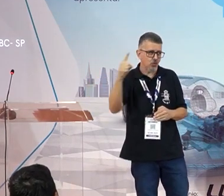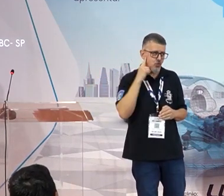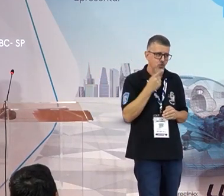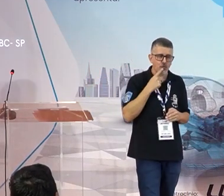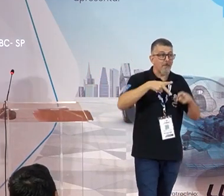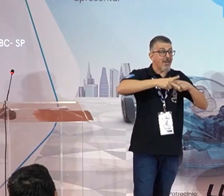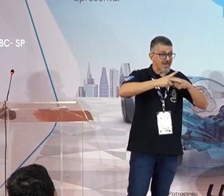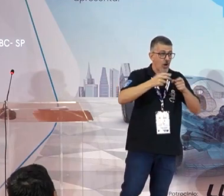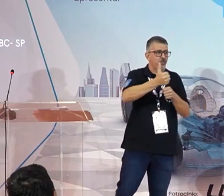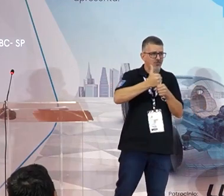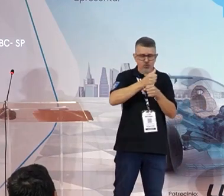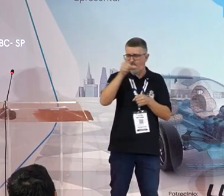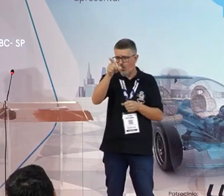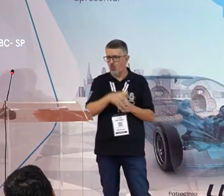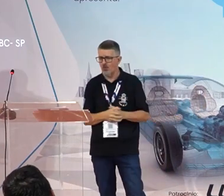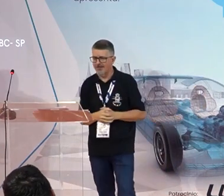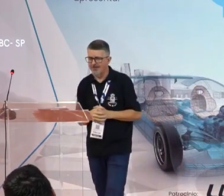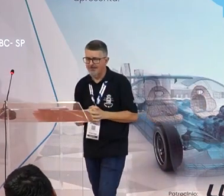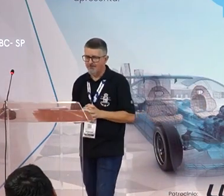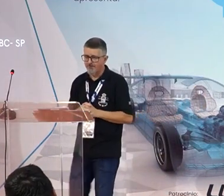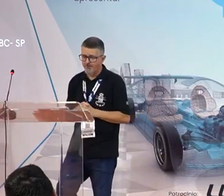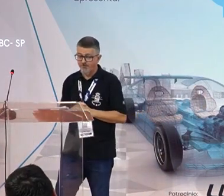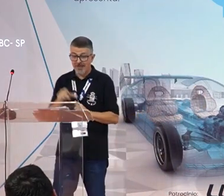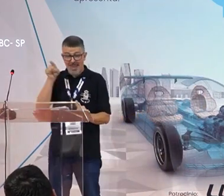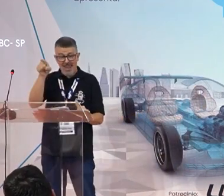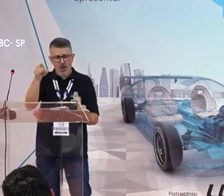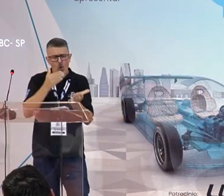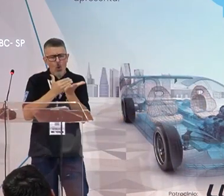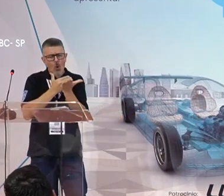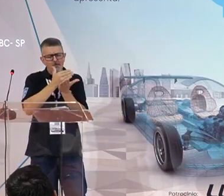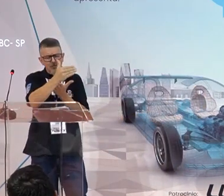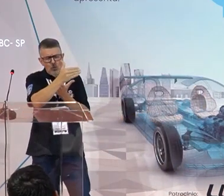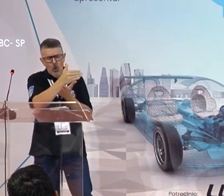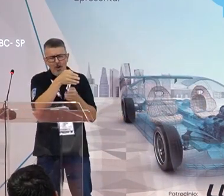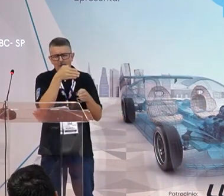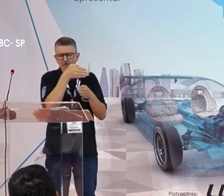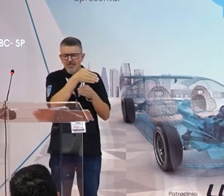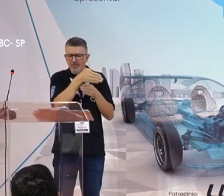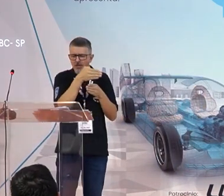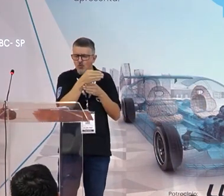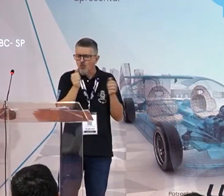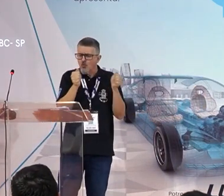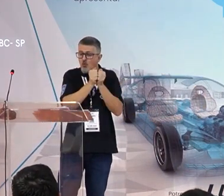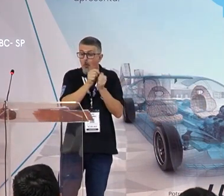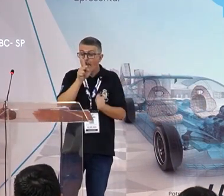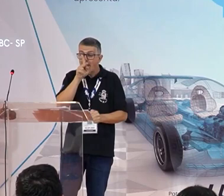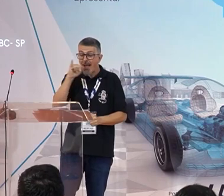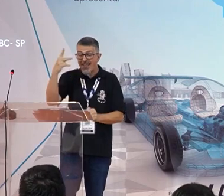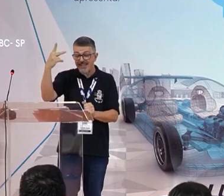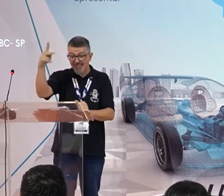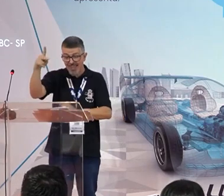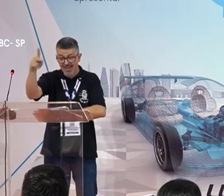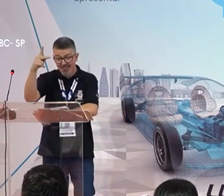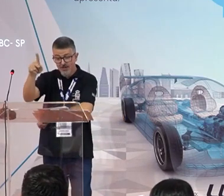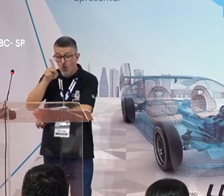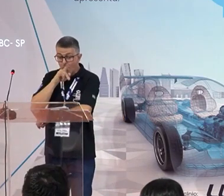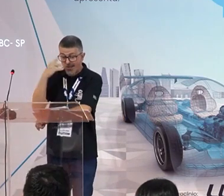em São Bernardo do Campo. Ele é mecânico profissional, ele começou a participar de mecânica